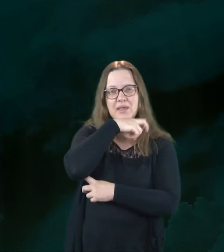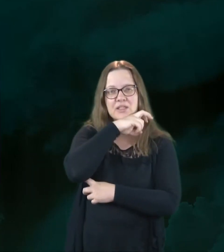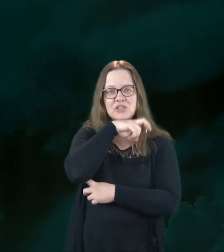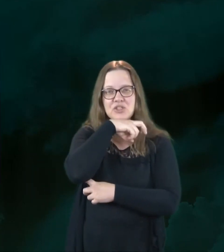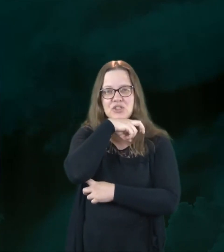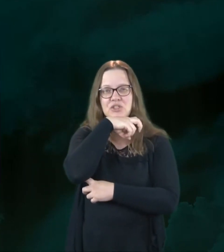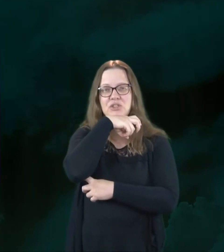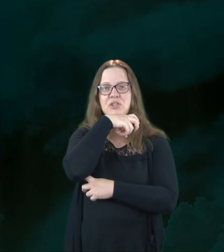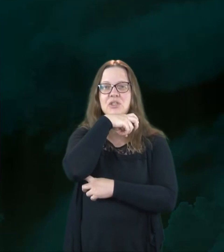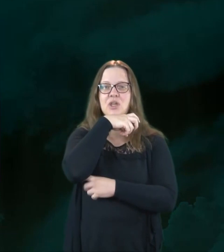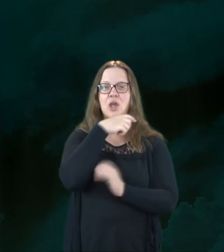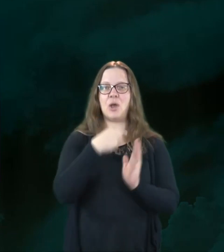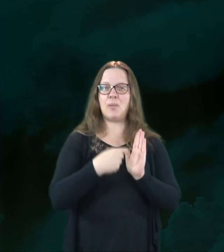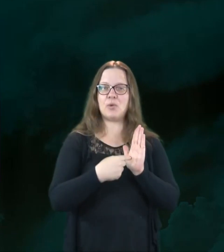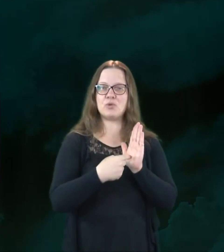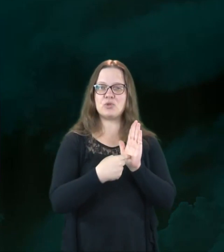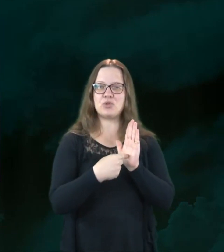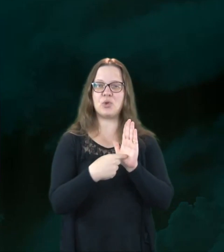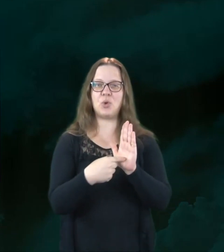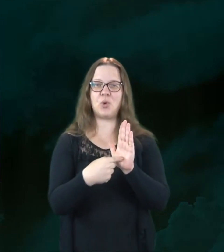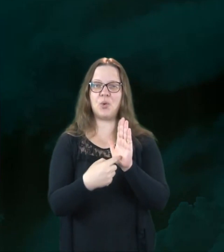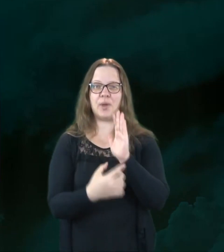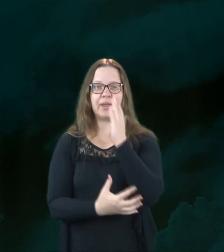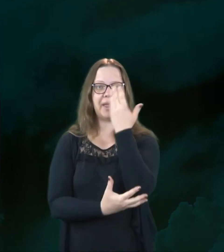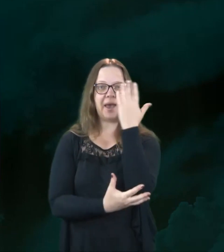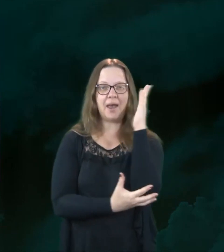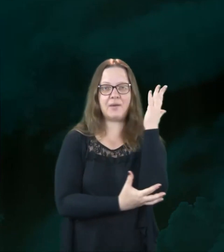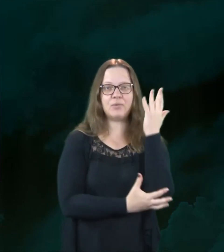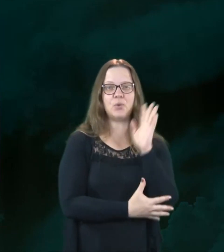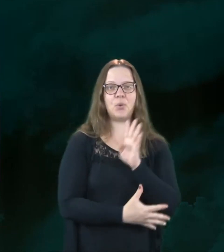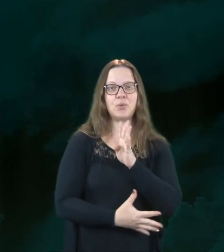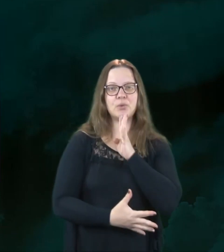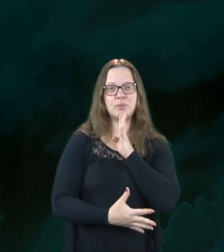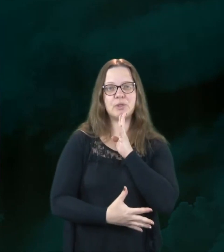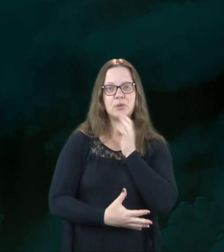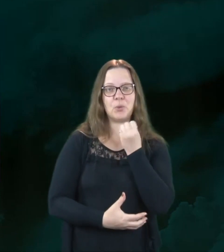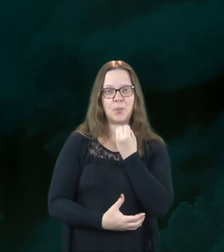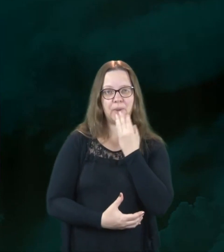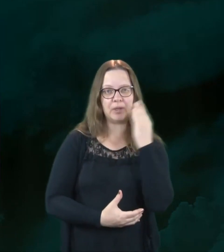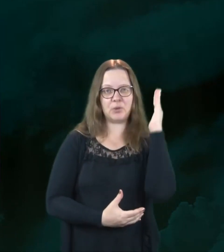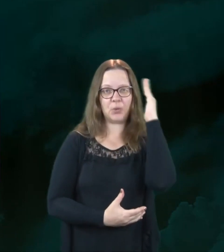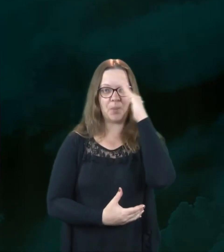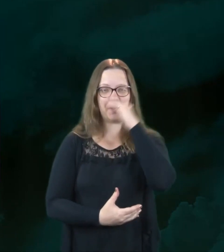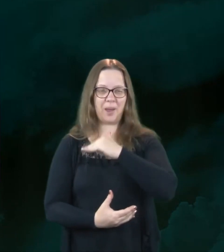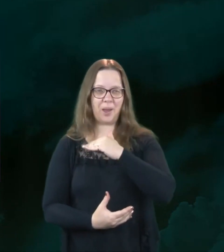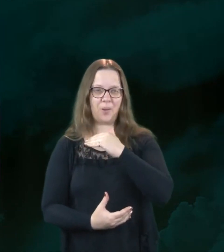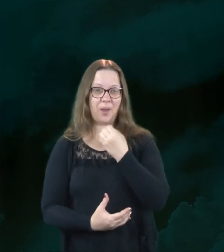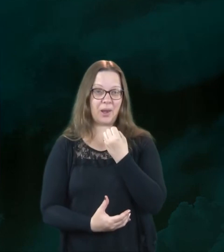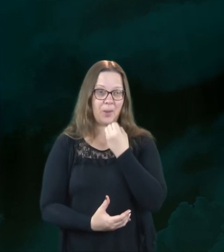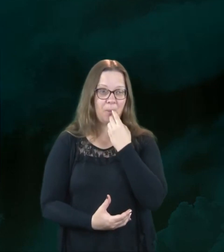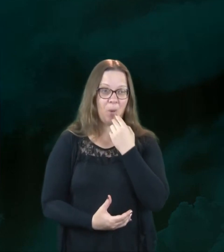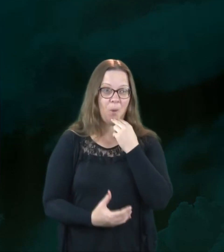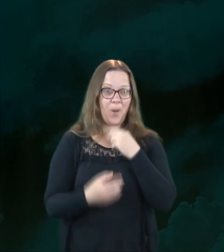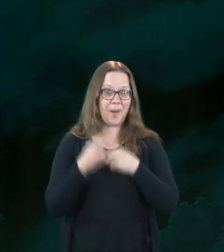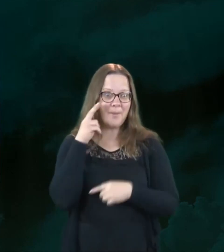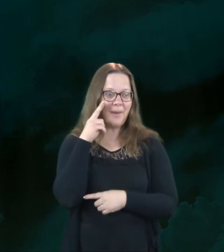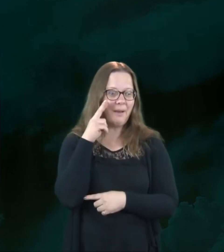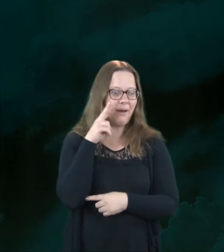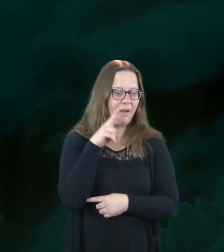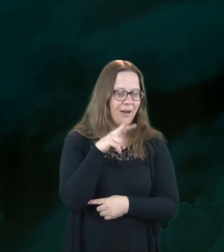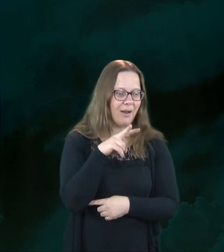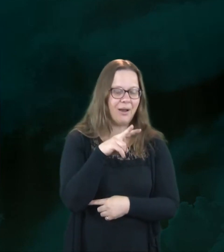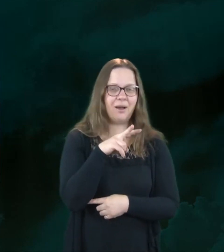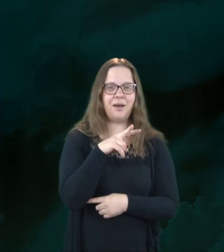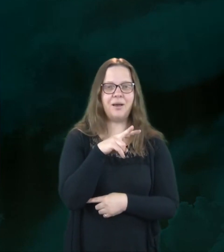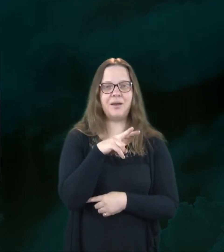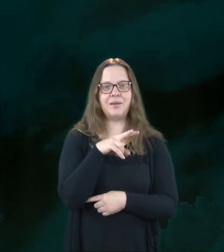também agradável à vista e boa para paladar, boa para alimento, e surgiu mais uma